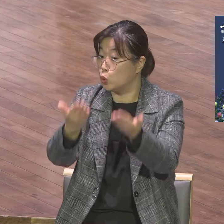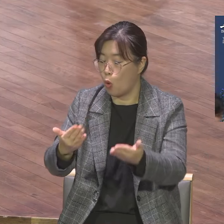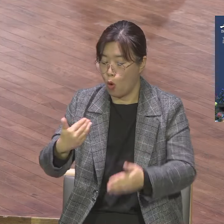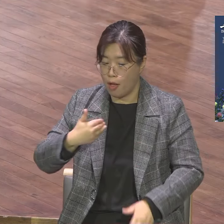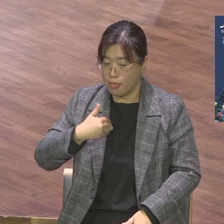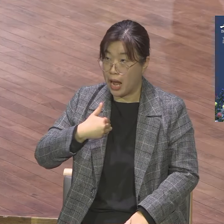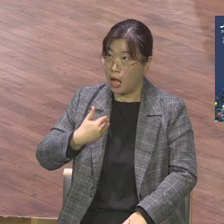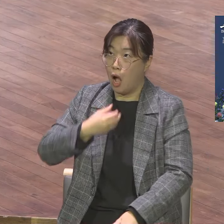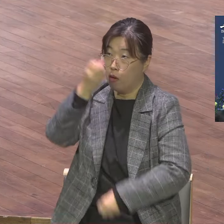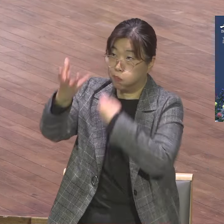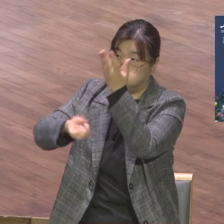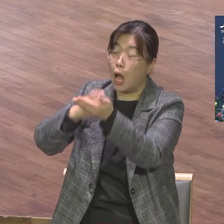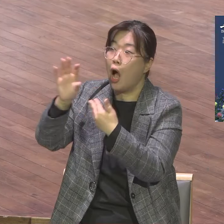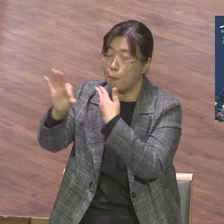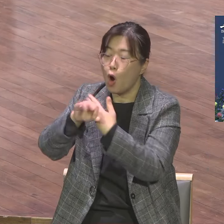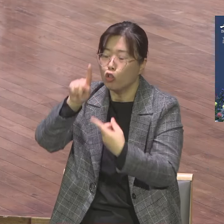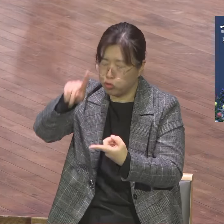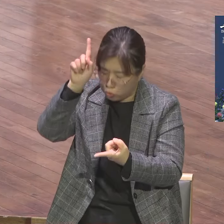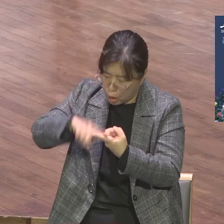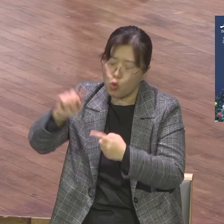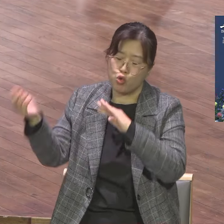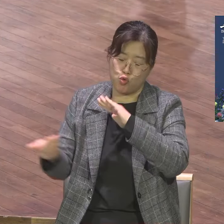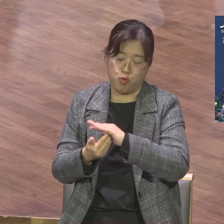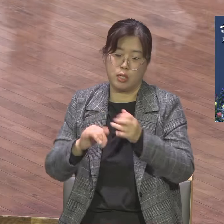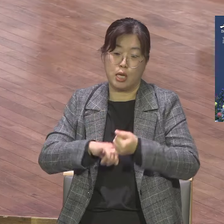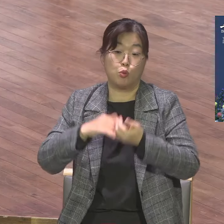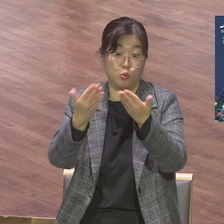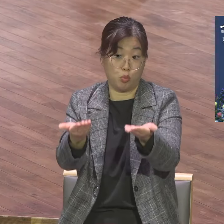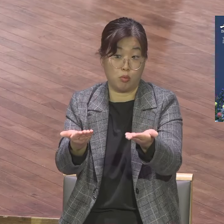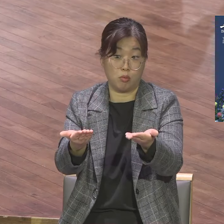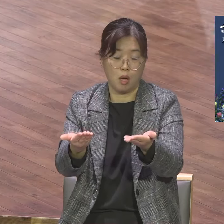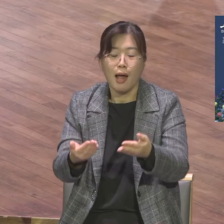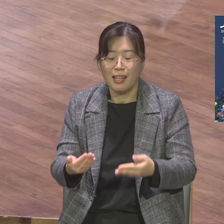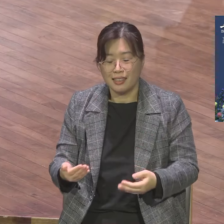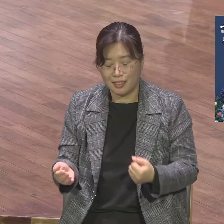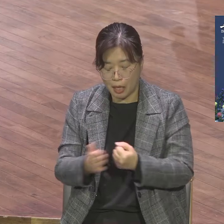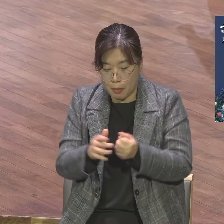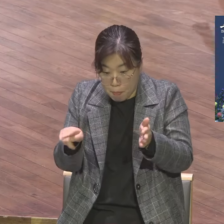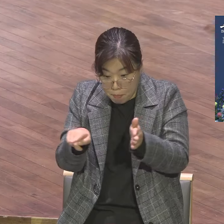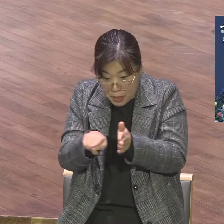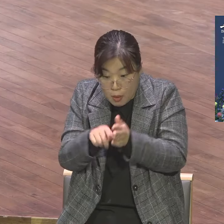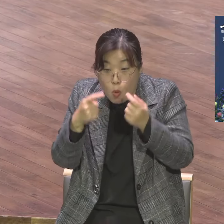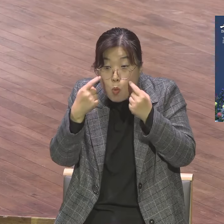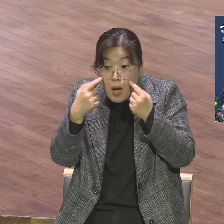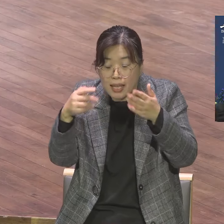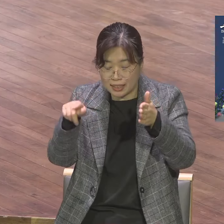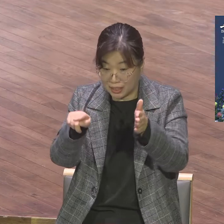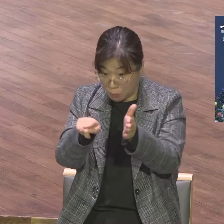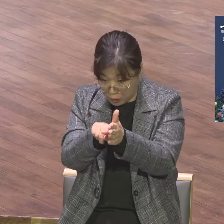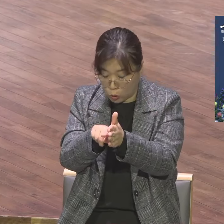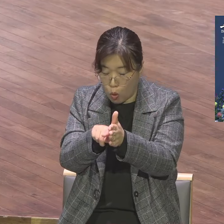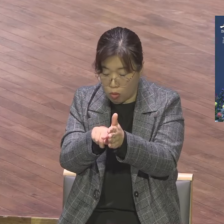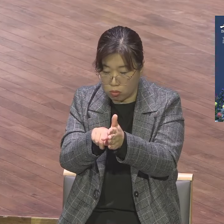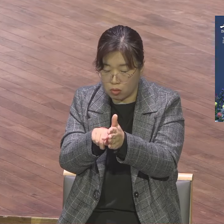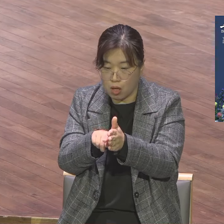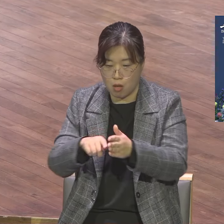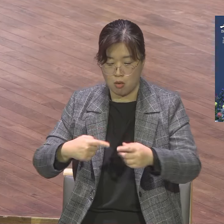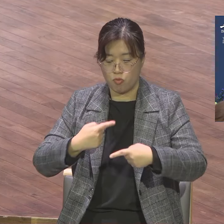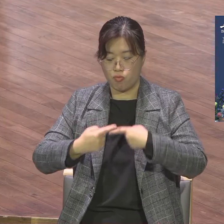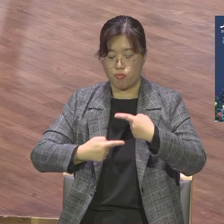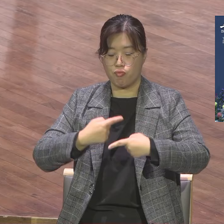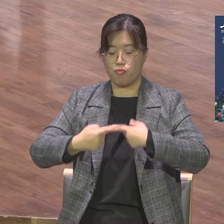나에게 이루어지게 하여 주옵소서. 하나님 내게 영적 겸손의 삶 생명 살리는 삶 그야말로